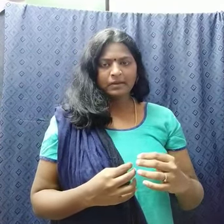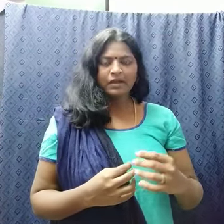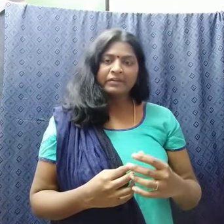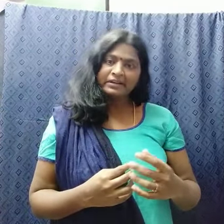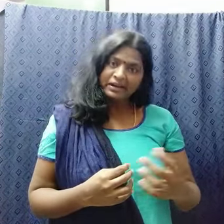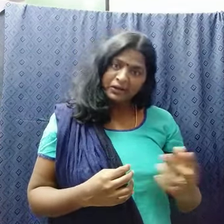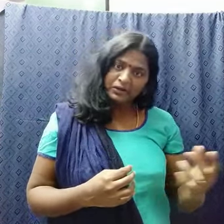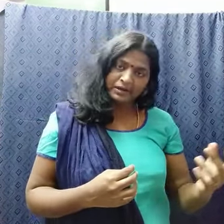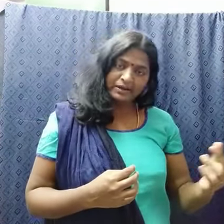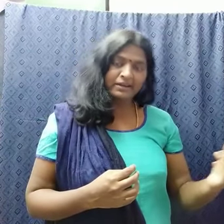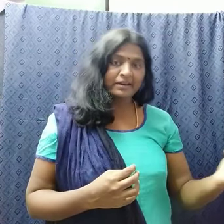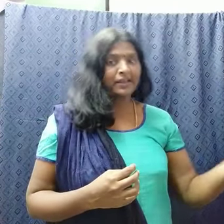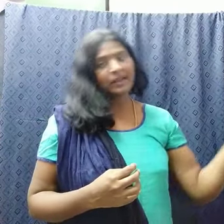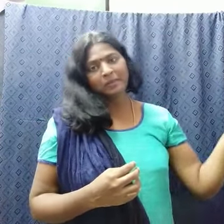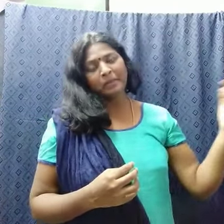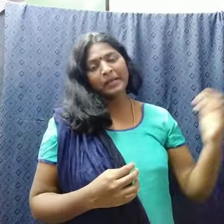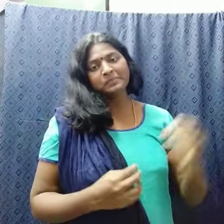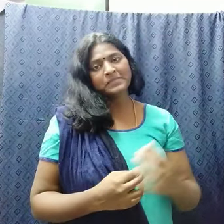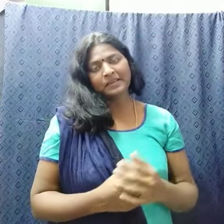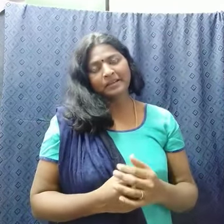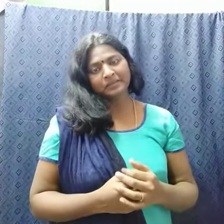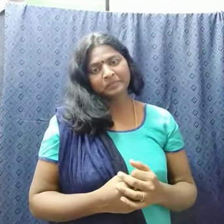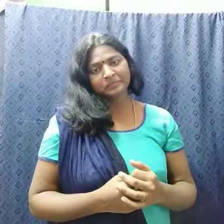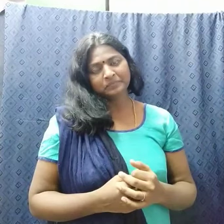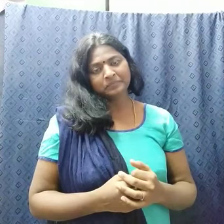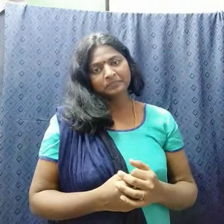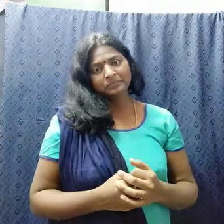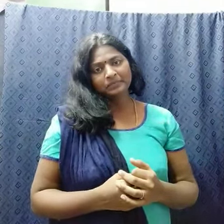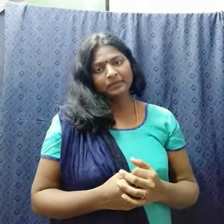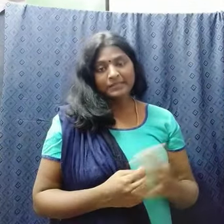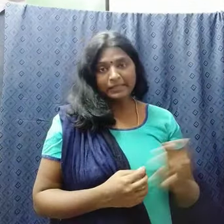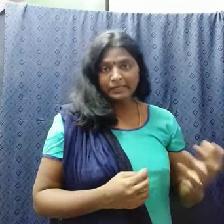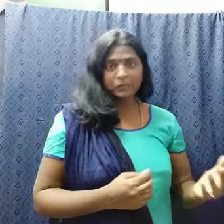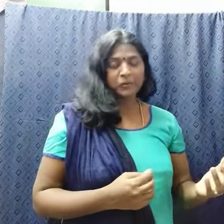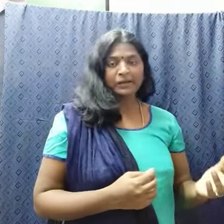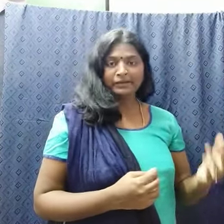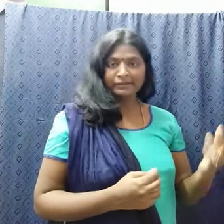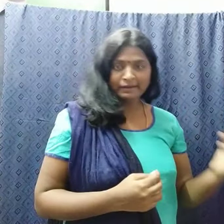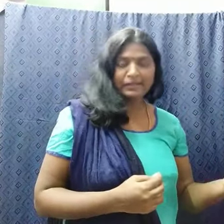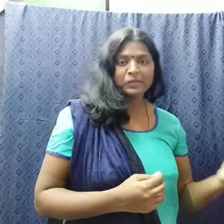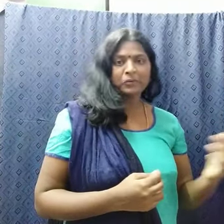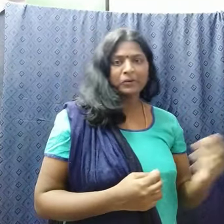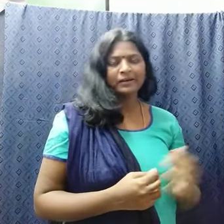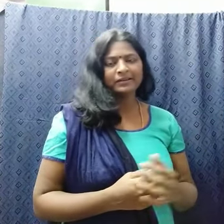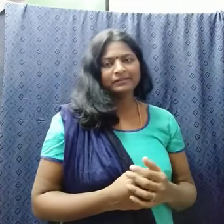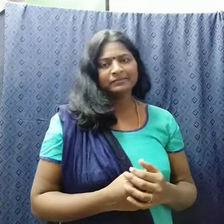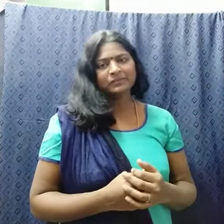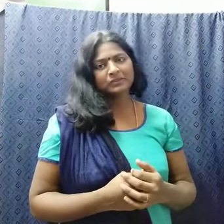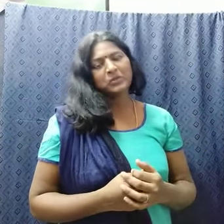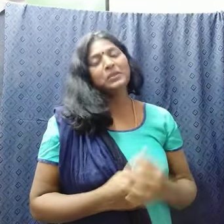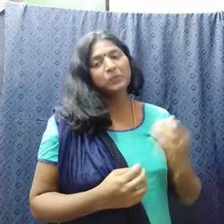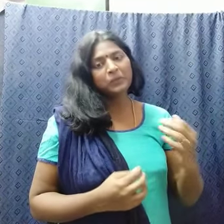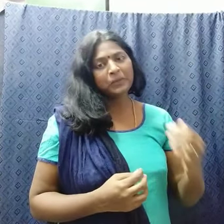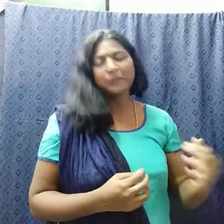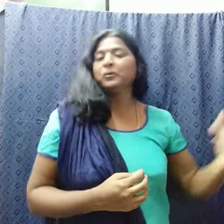அவங்க நடையா பயணம் செய்யறாங்க. சைக்கிள போறாங்க, ராலில போறாங்க, சொந்த ஊருக்கு போக